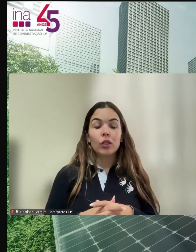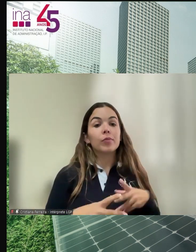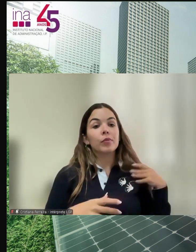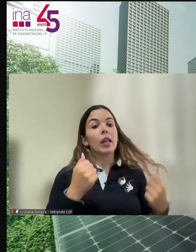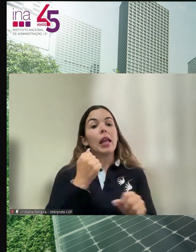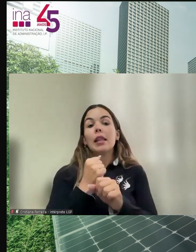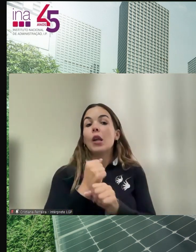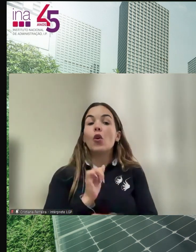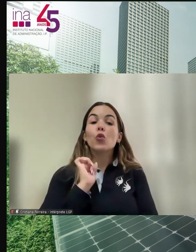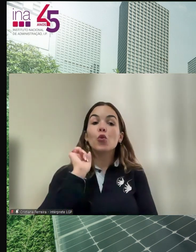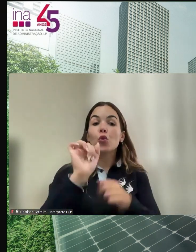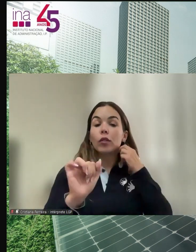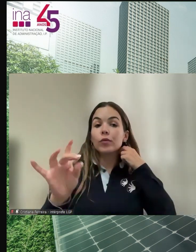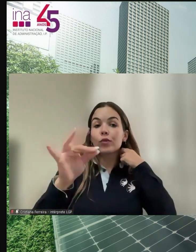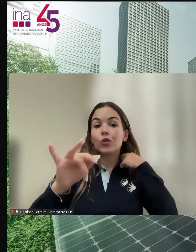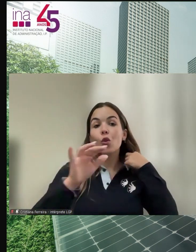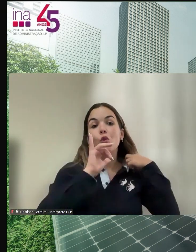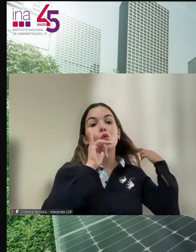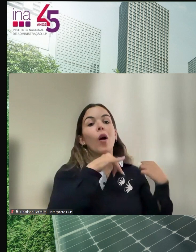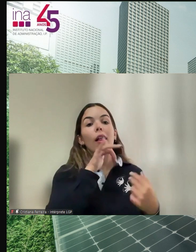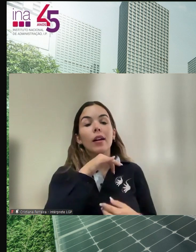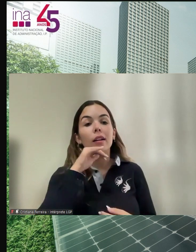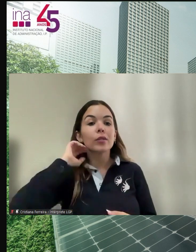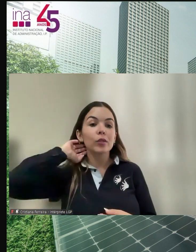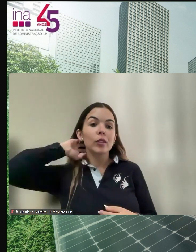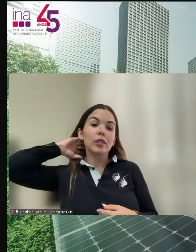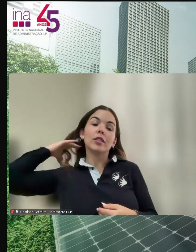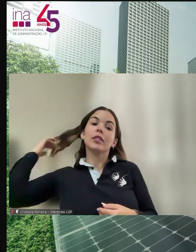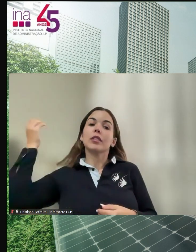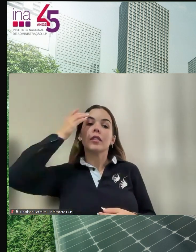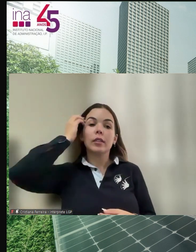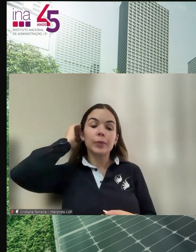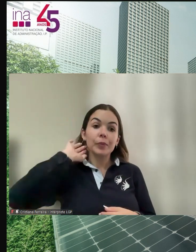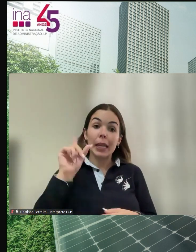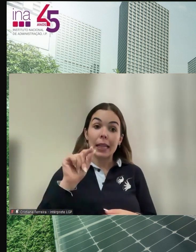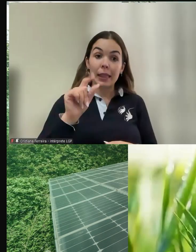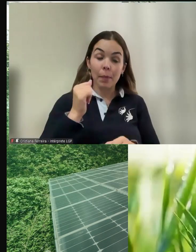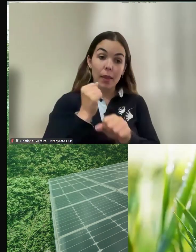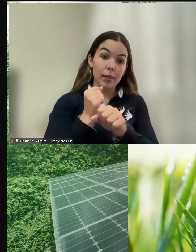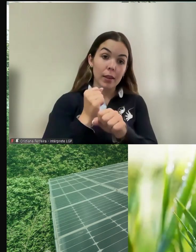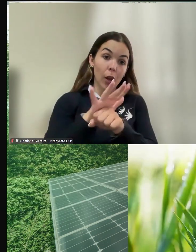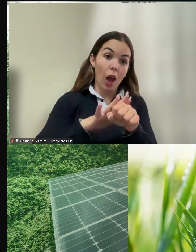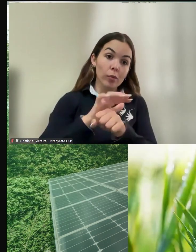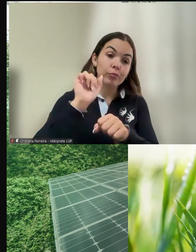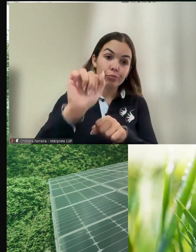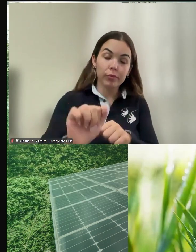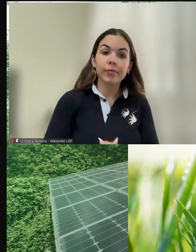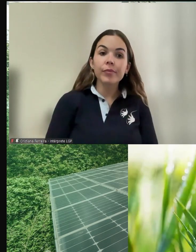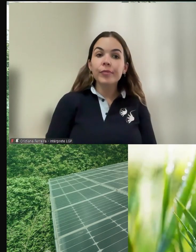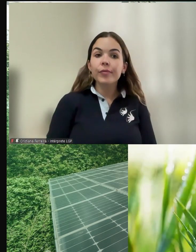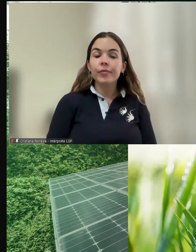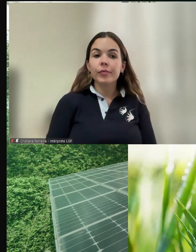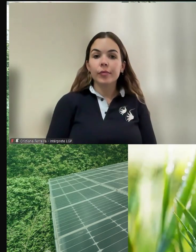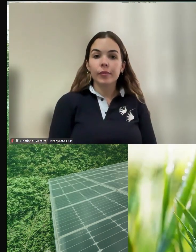atuação na região do Algarve e no contexto da sua atividade. Maria de